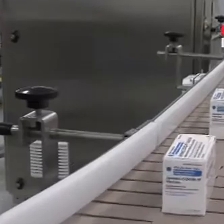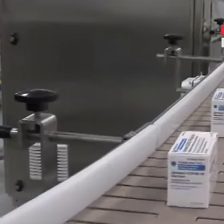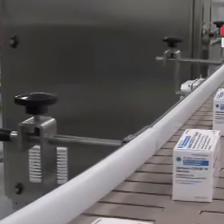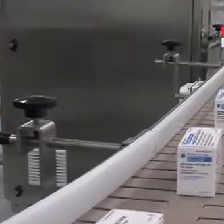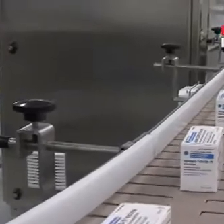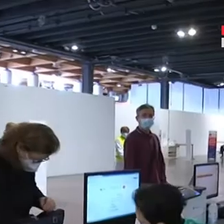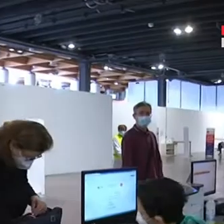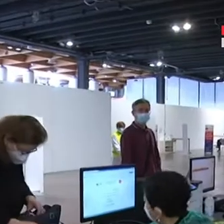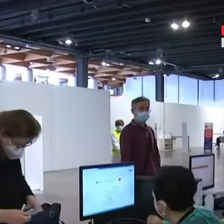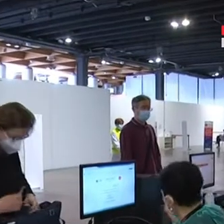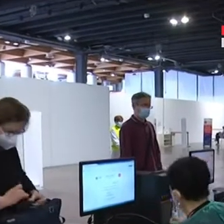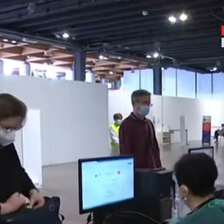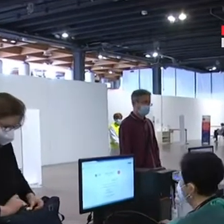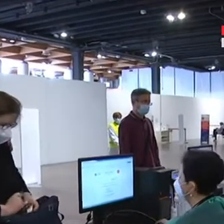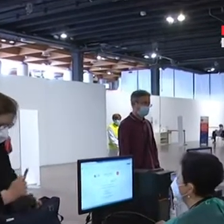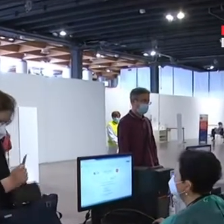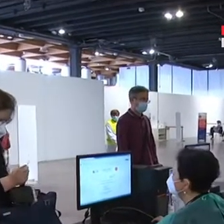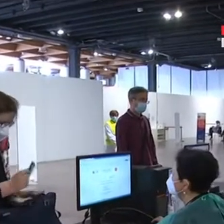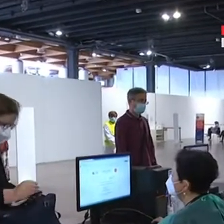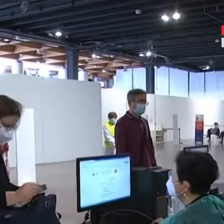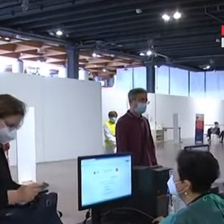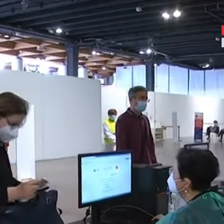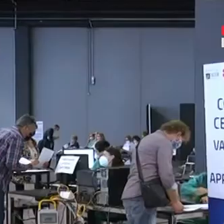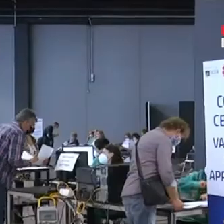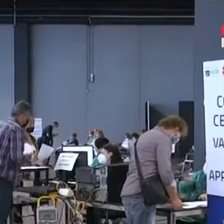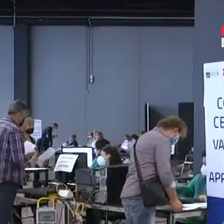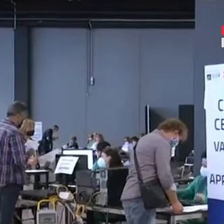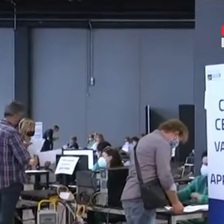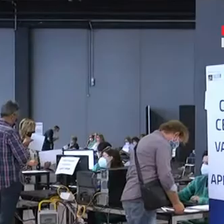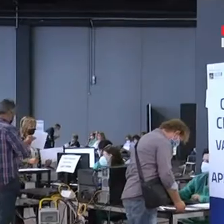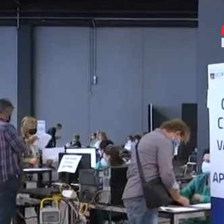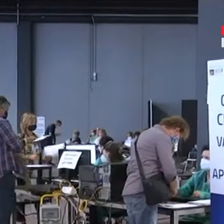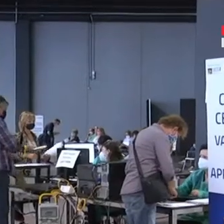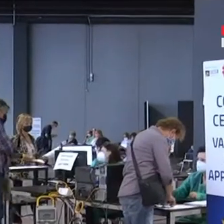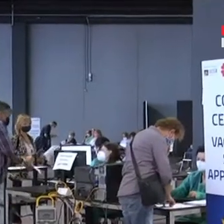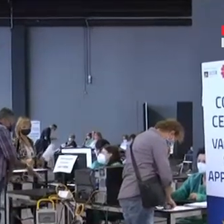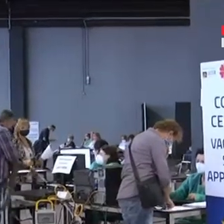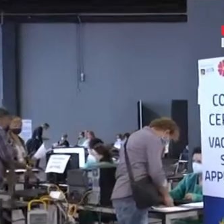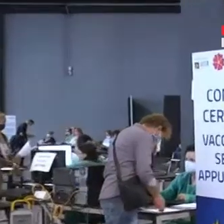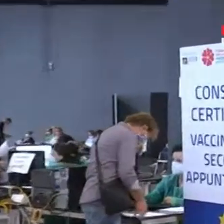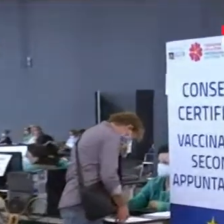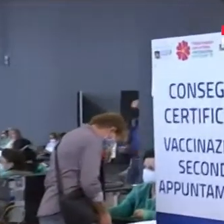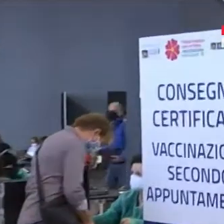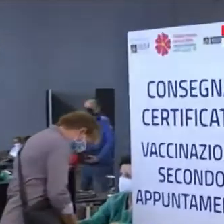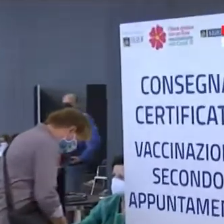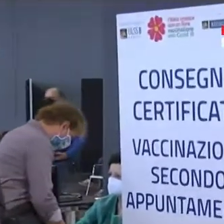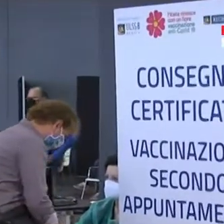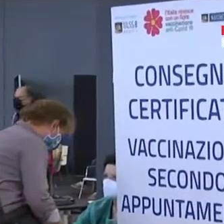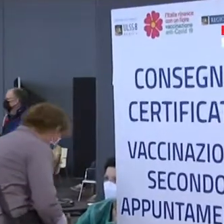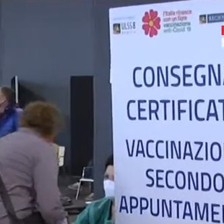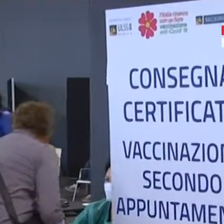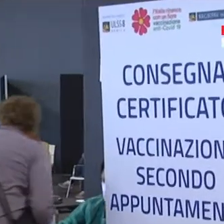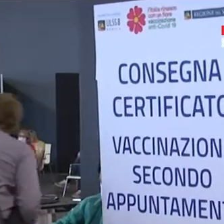Johnson e AstraZeneca oggi raccomandate agli over 60 resteranno in magazzino per i richiami. Perché quella fascia di popolazione, sessantenni,